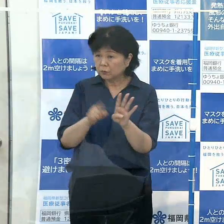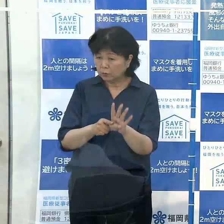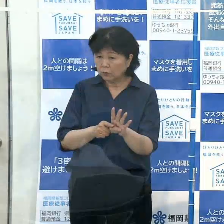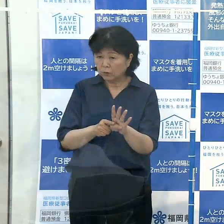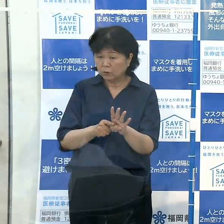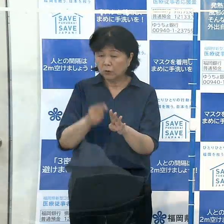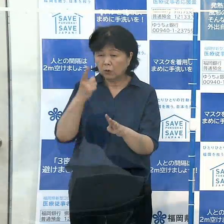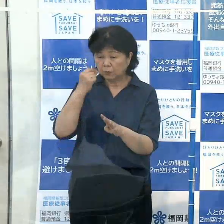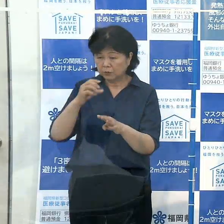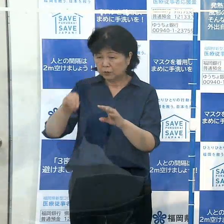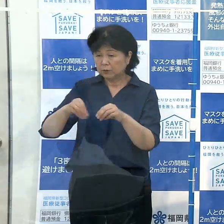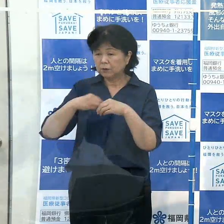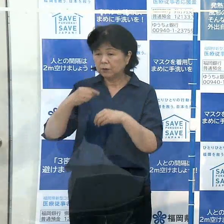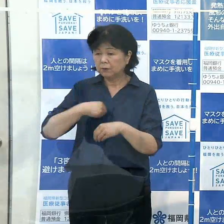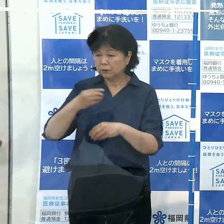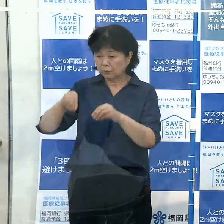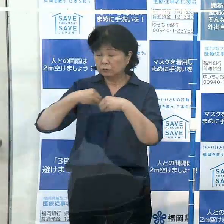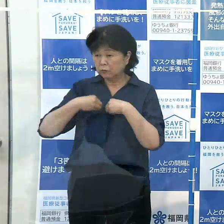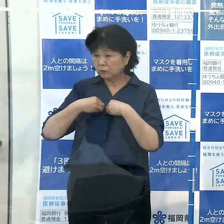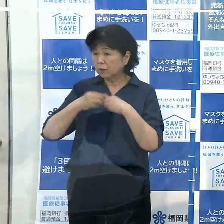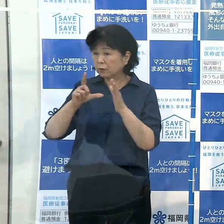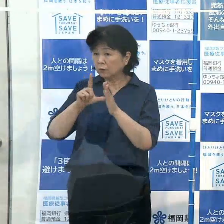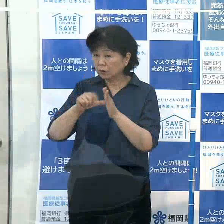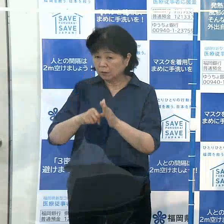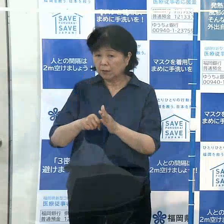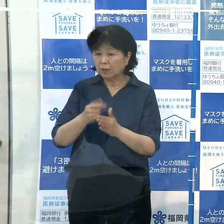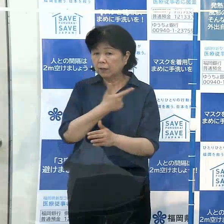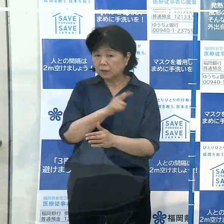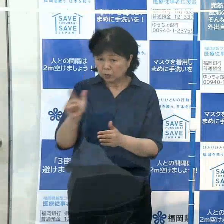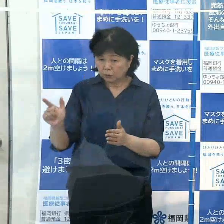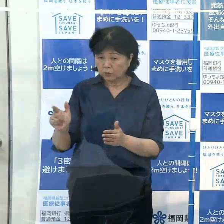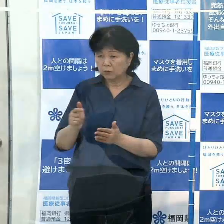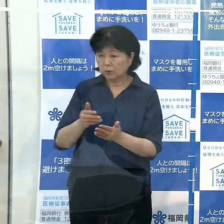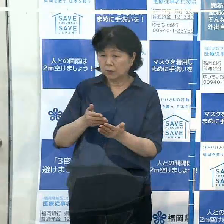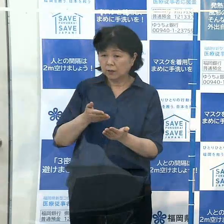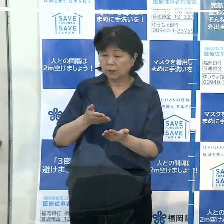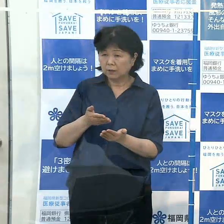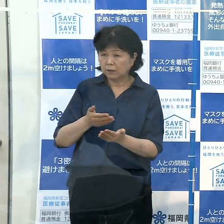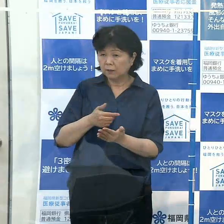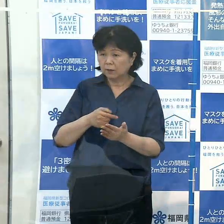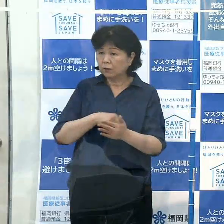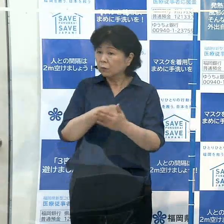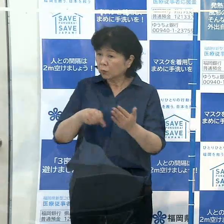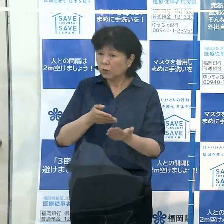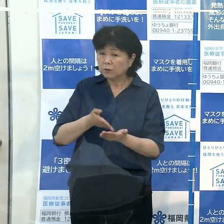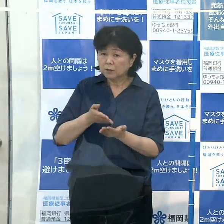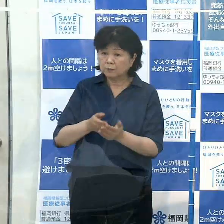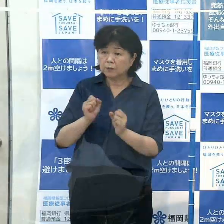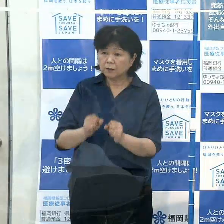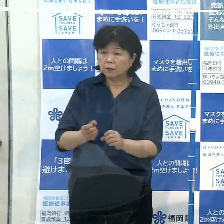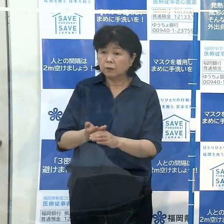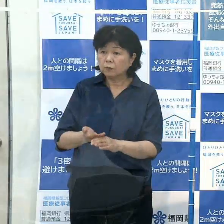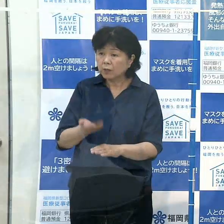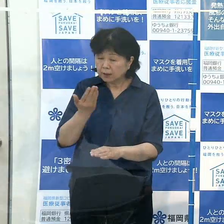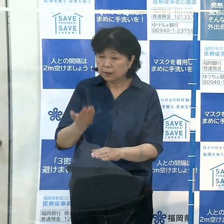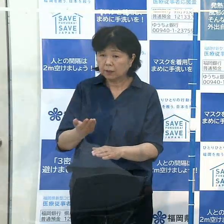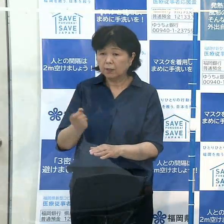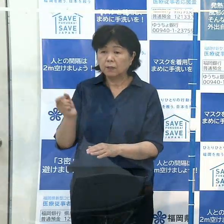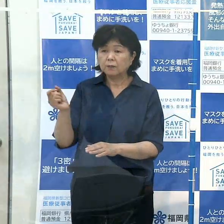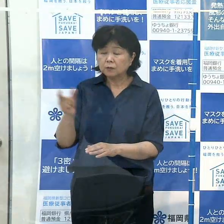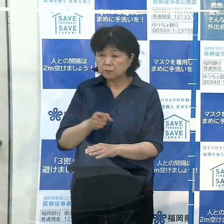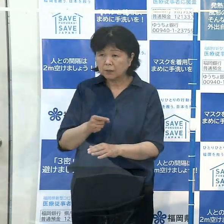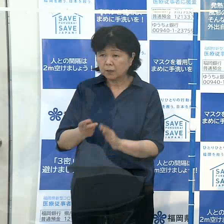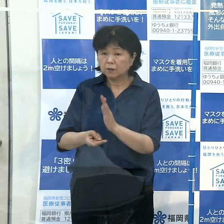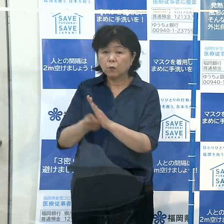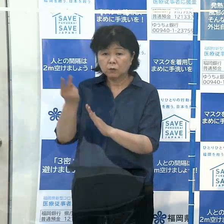性になった方々については先ほど申し上げましたようにいろんな事情を説明をした上でですね、速やかに民